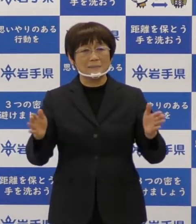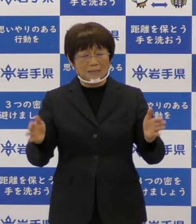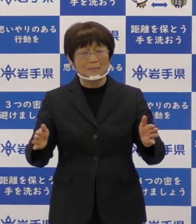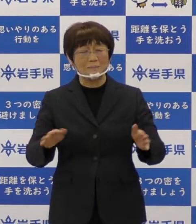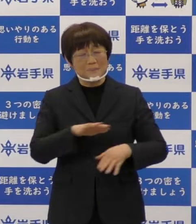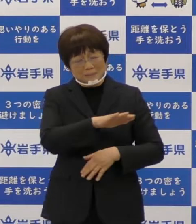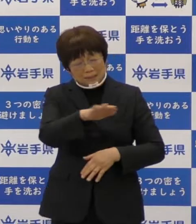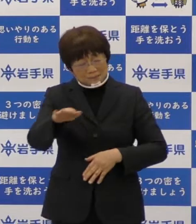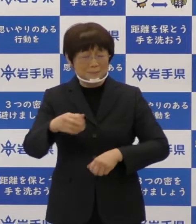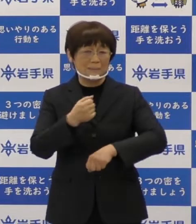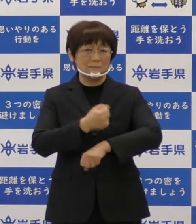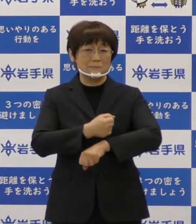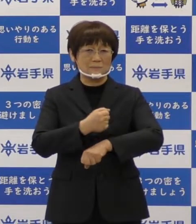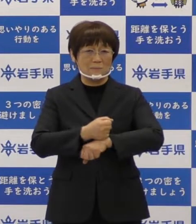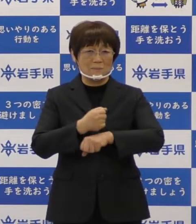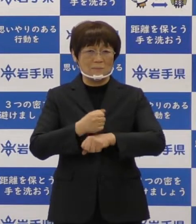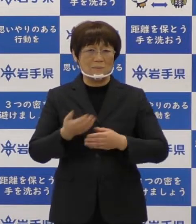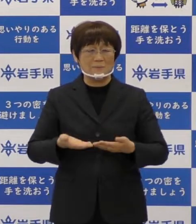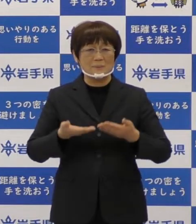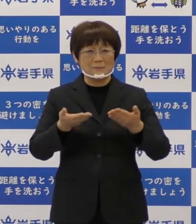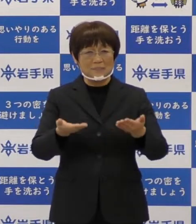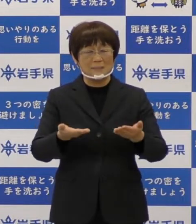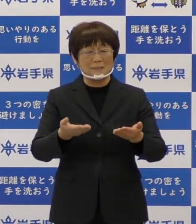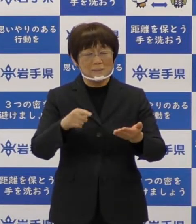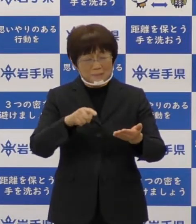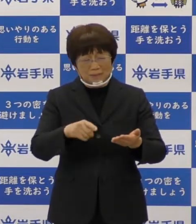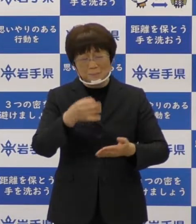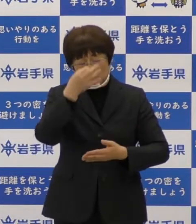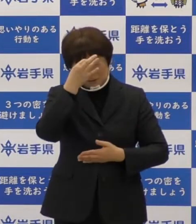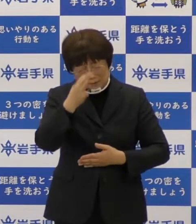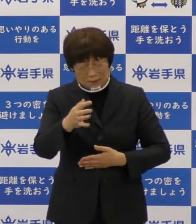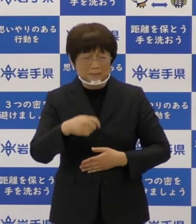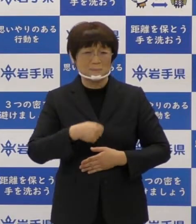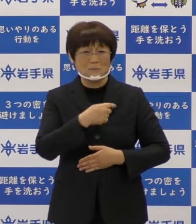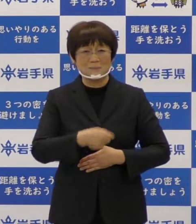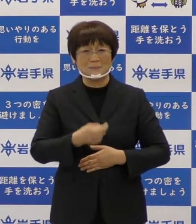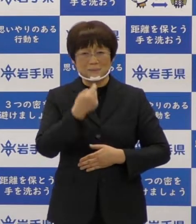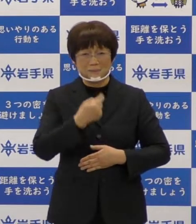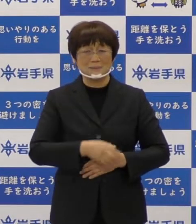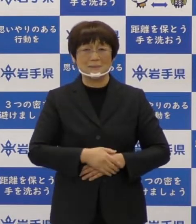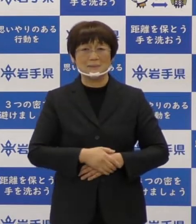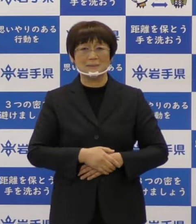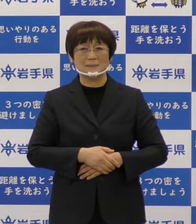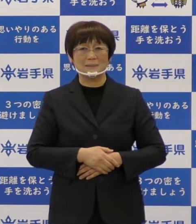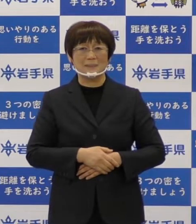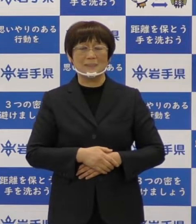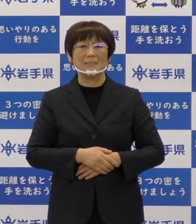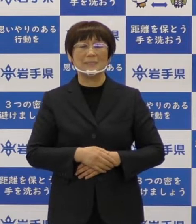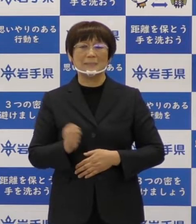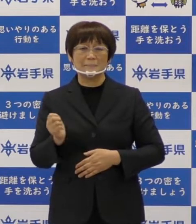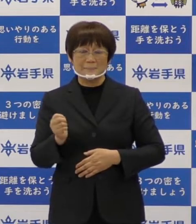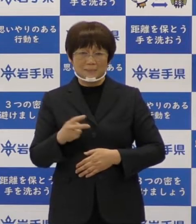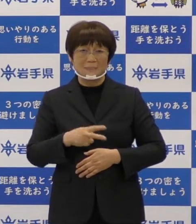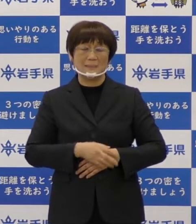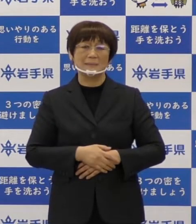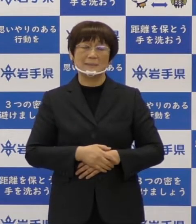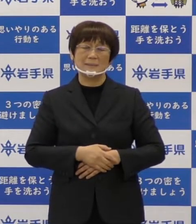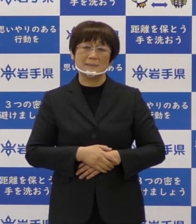された皆さんには、申し訳なく思いますし、また、